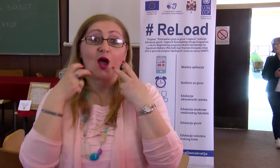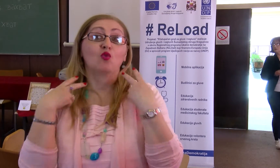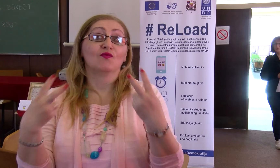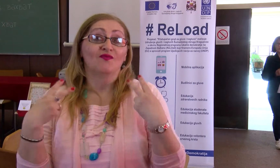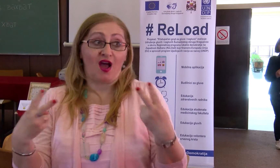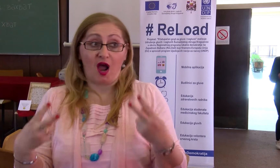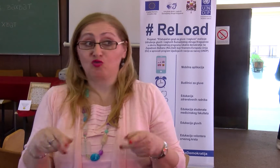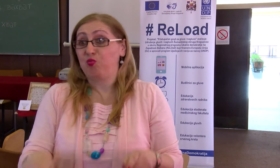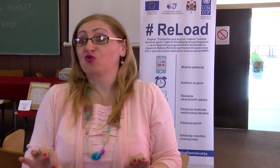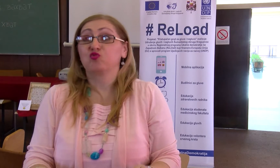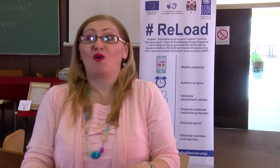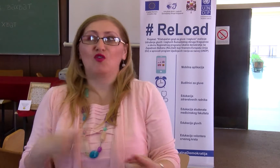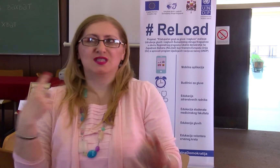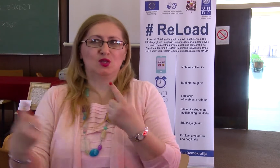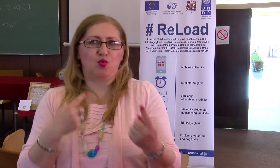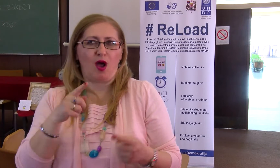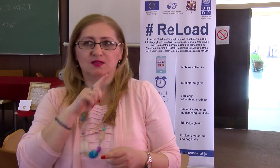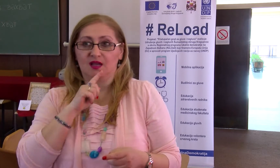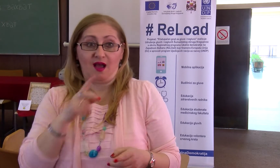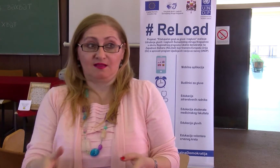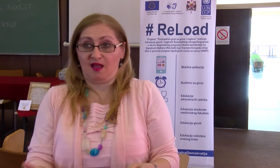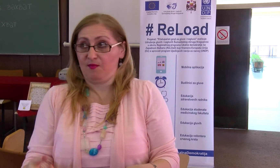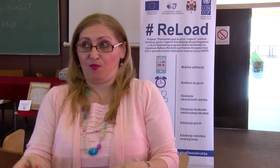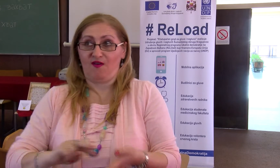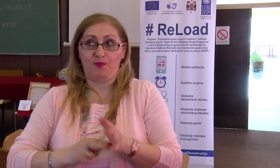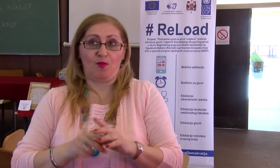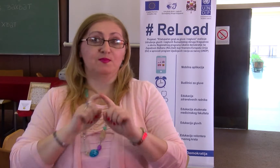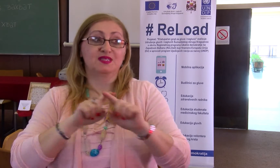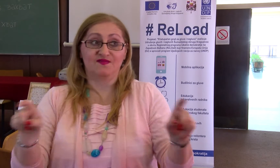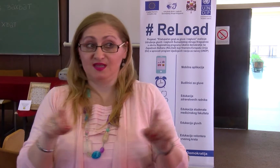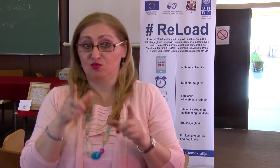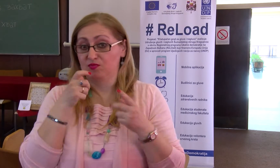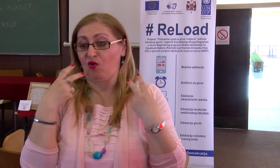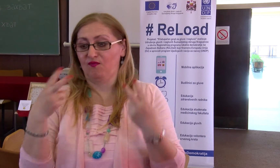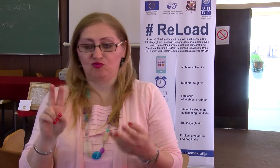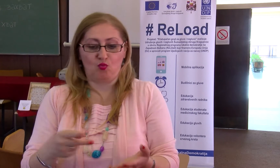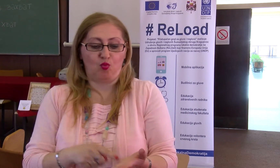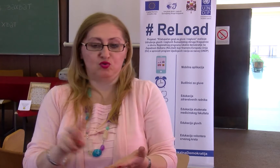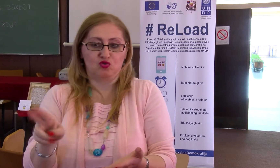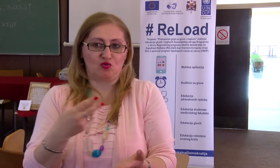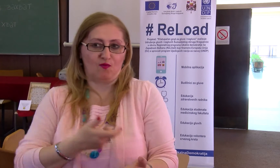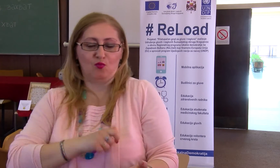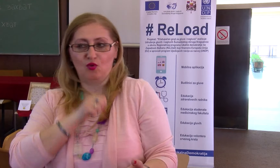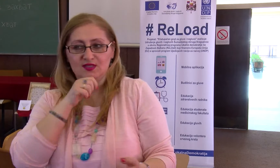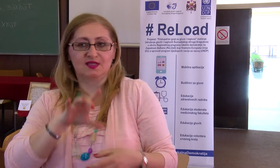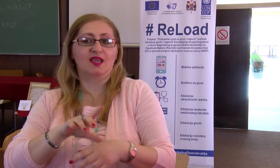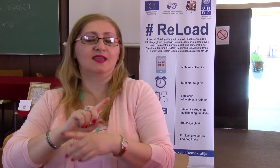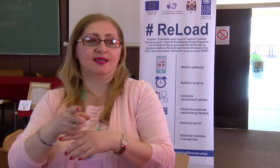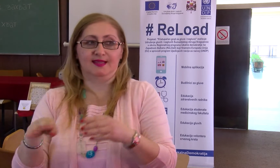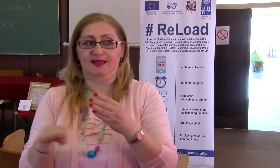se završava i sa tim projektom. Jako je važan u ovoj situaciji kada, evo sad imamo i ovaj virus, znači